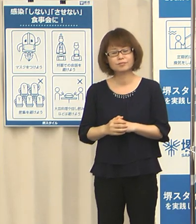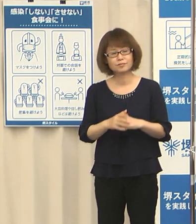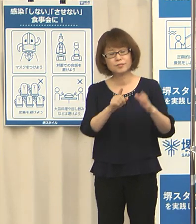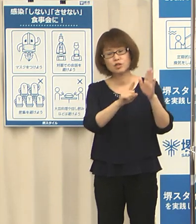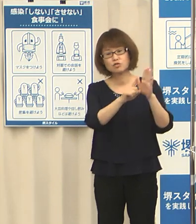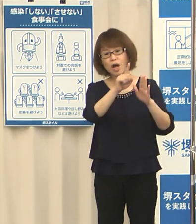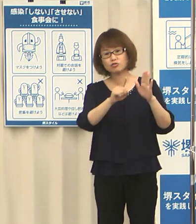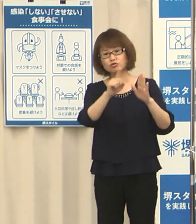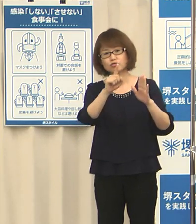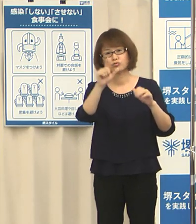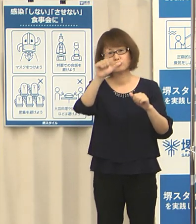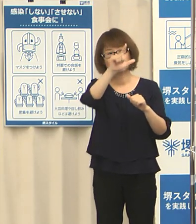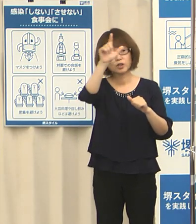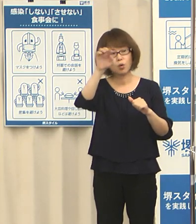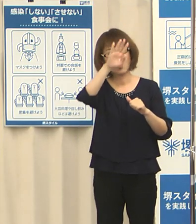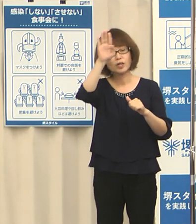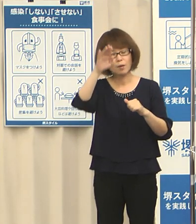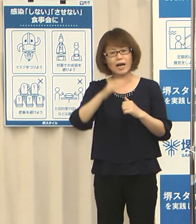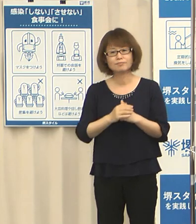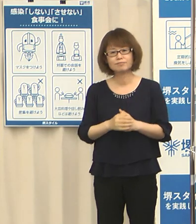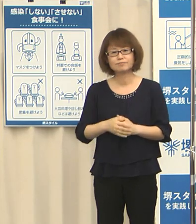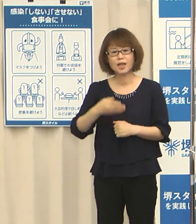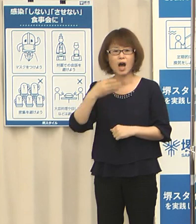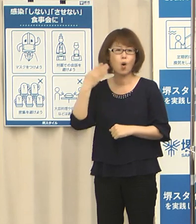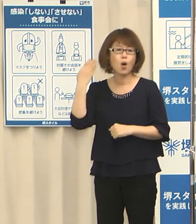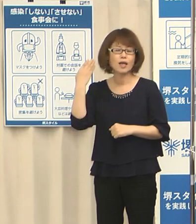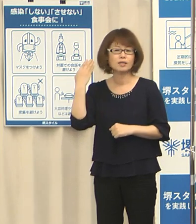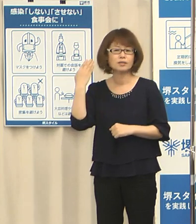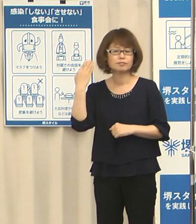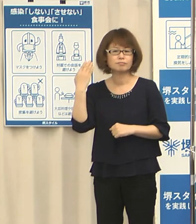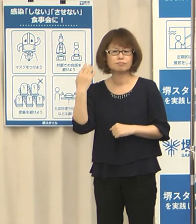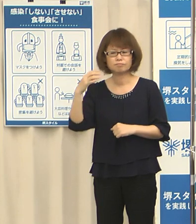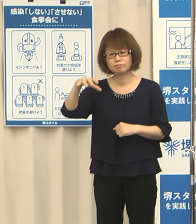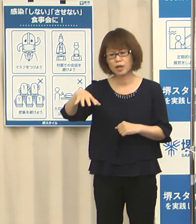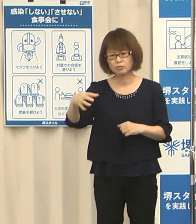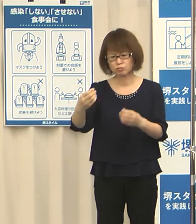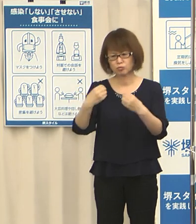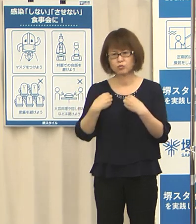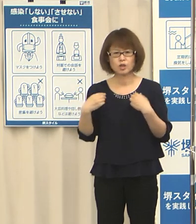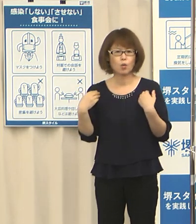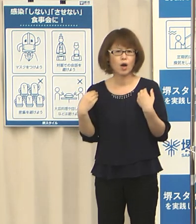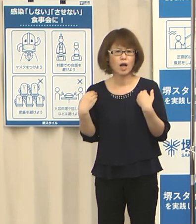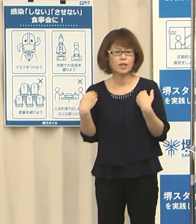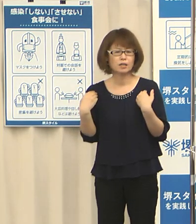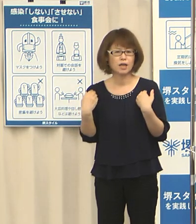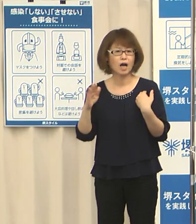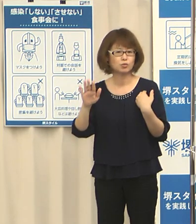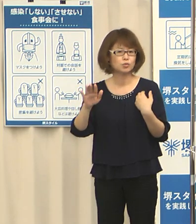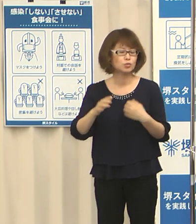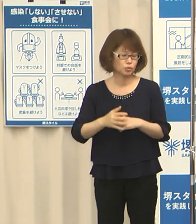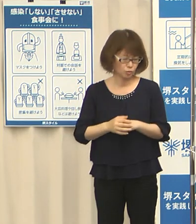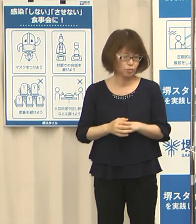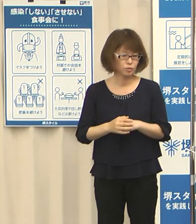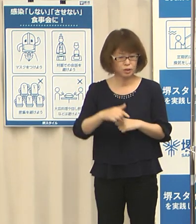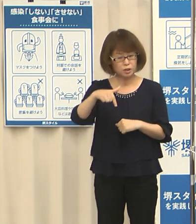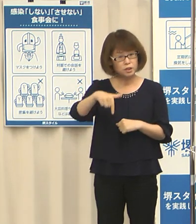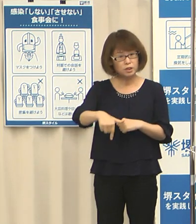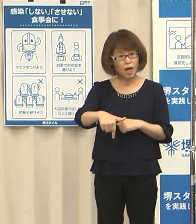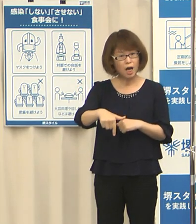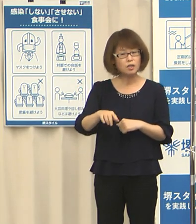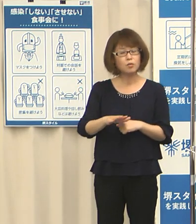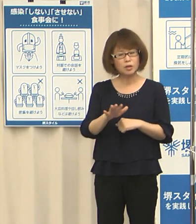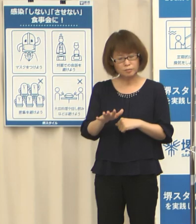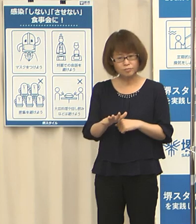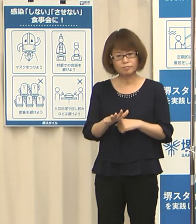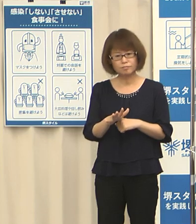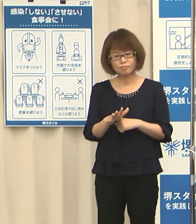では青い経路不明というところが多く出てますが、下のグラフで言いますと経路